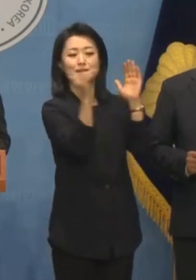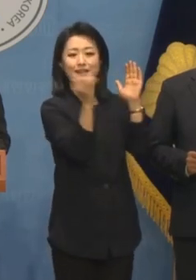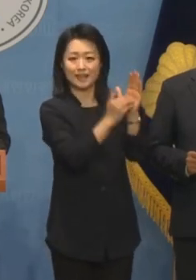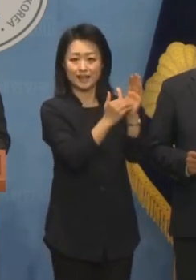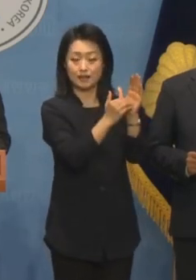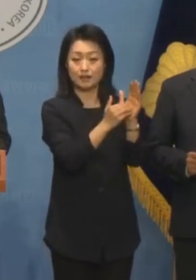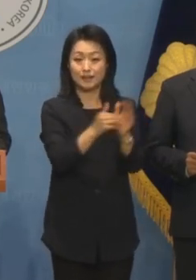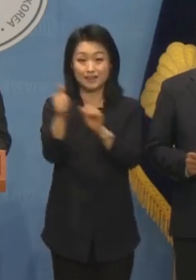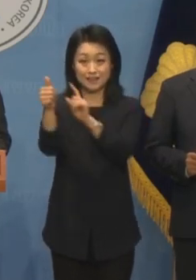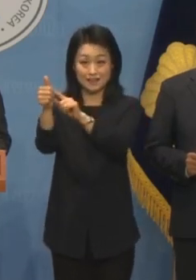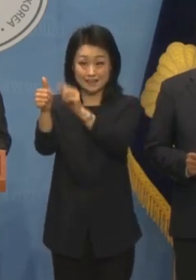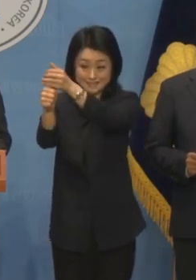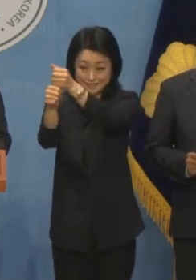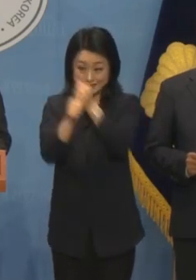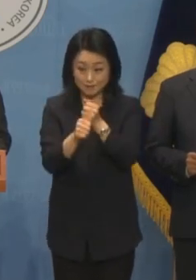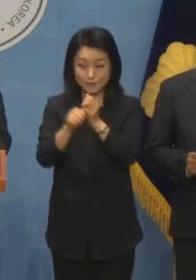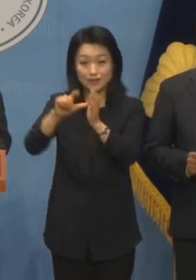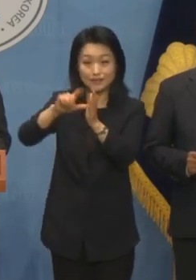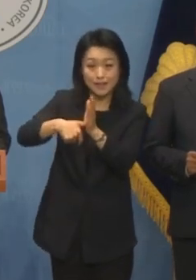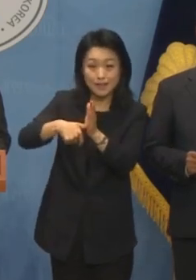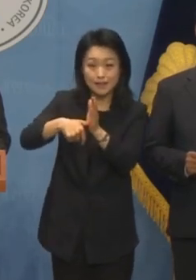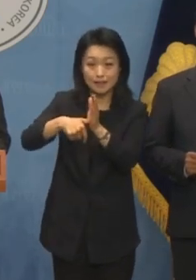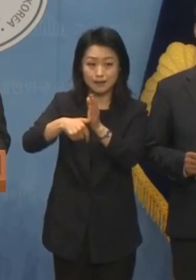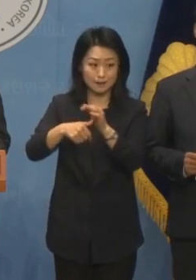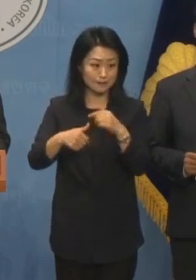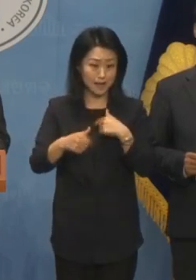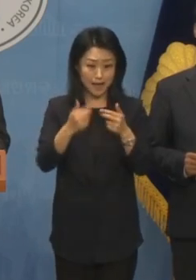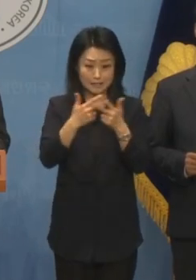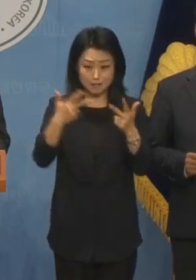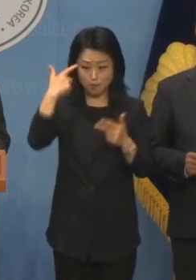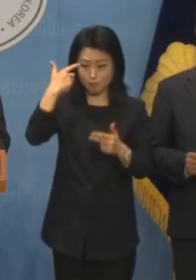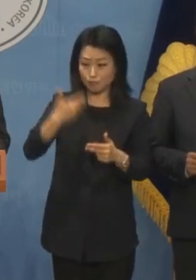체포되어 입국할 때 언론에 대고 나한테